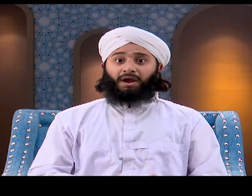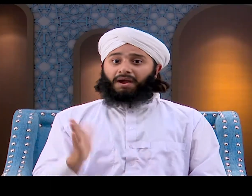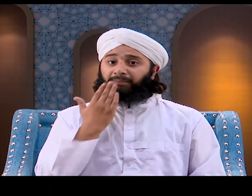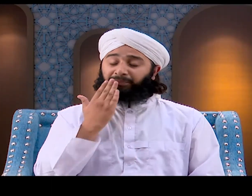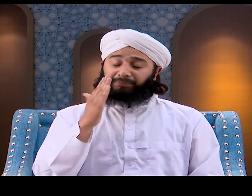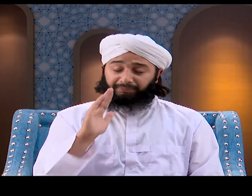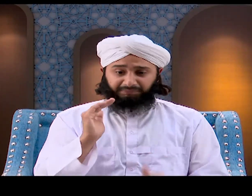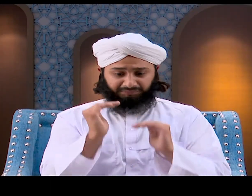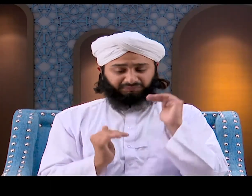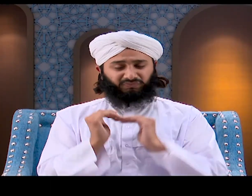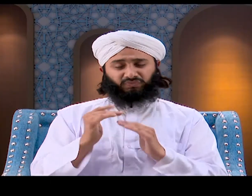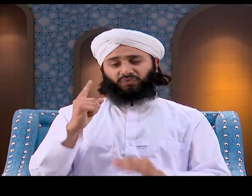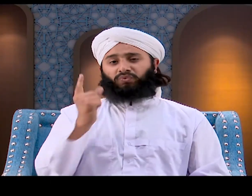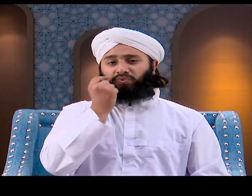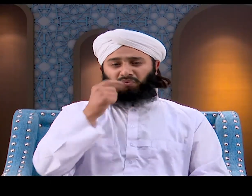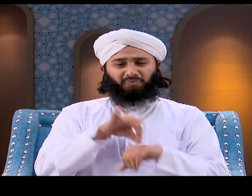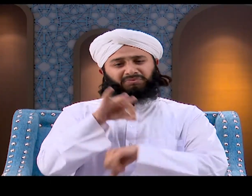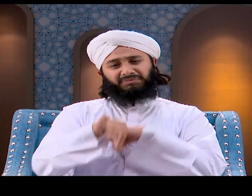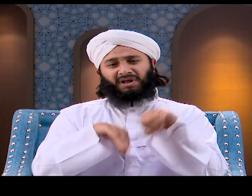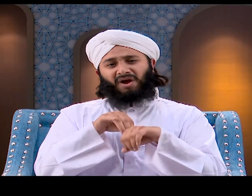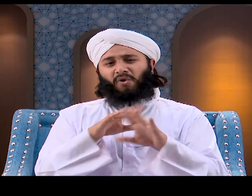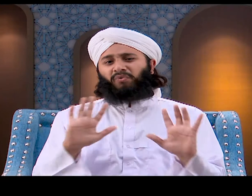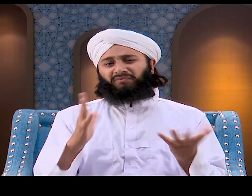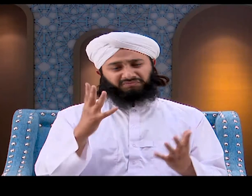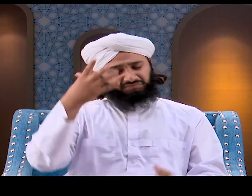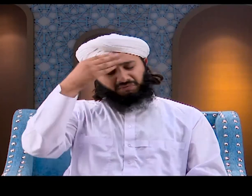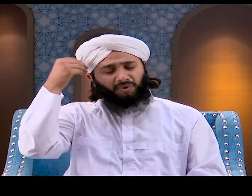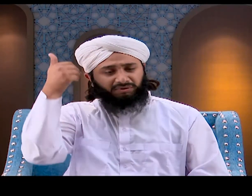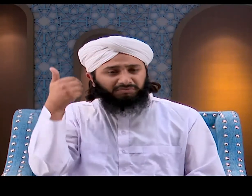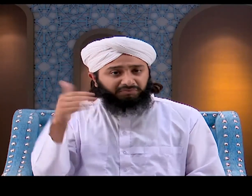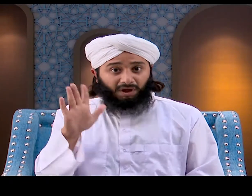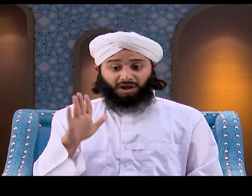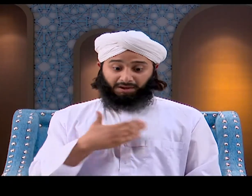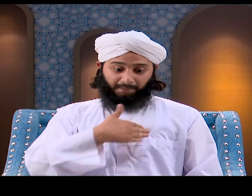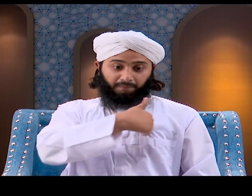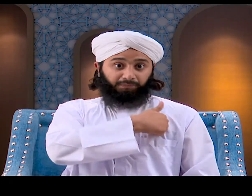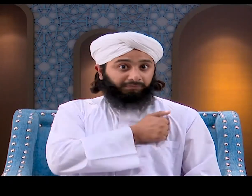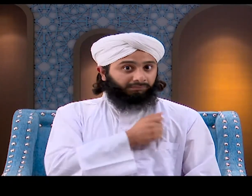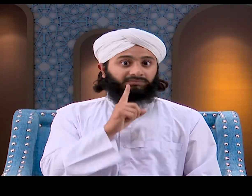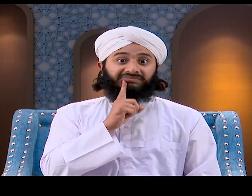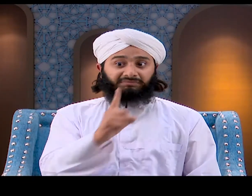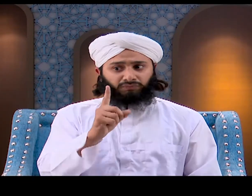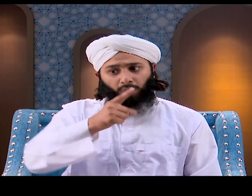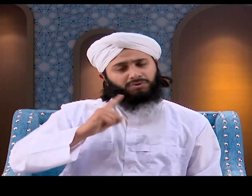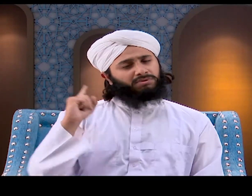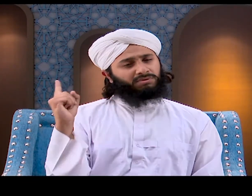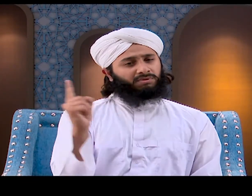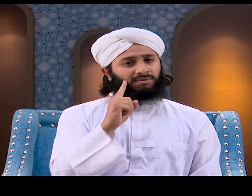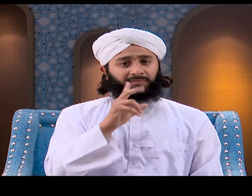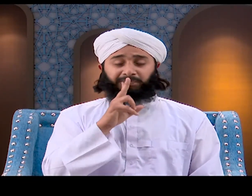لوگ اس سے غفلت کرتے ہیں. ہم یقین رکھتے ہیں کہ موت ہر ایک کو آئے گی. کوئی امیر ہے یا غریب، فقیر ہے